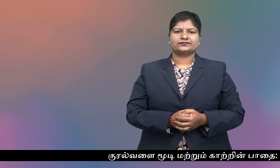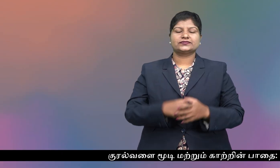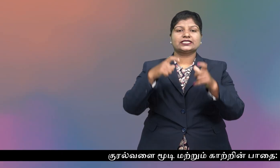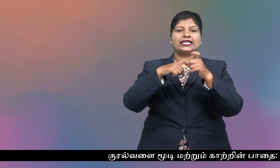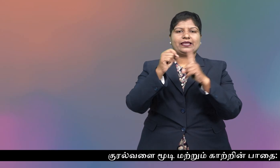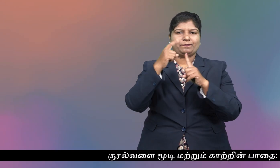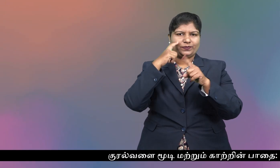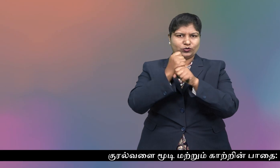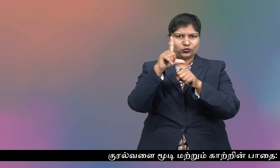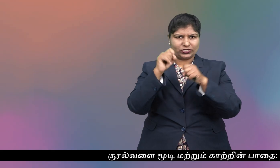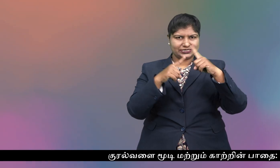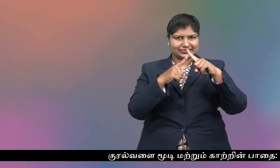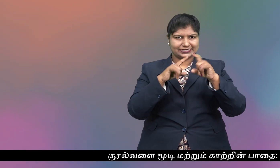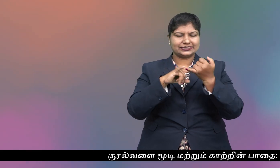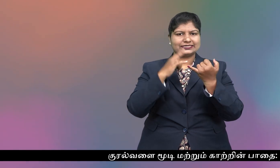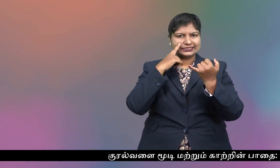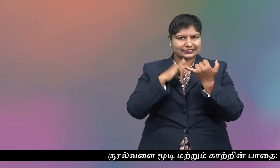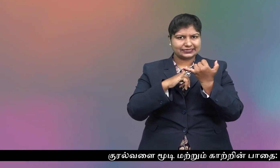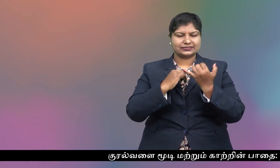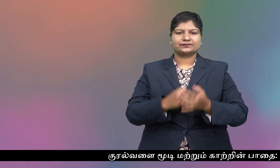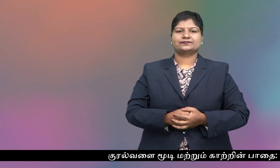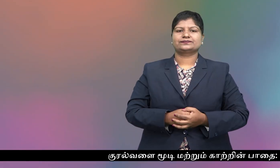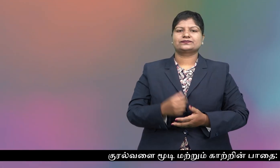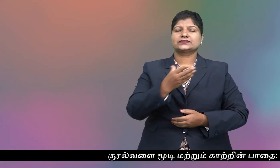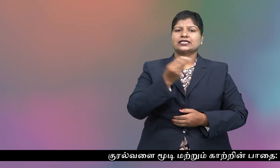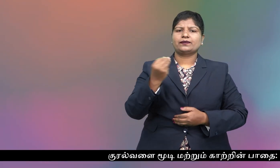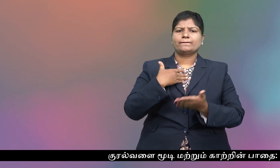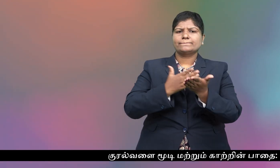குரல் வளை மூடி மற்றும் காற்றின் பாதை.